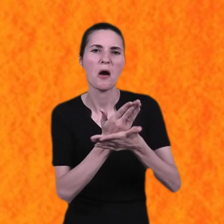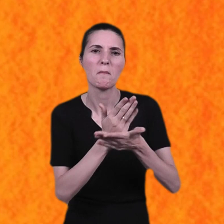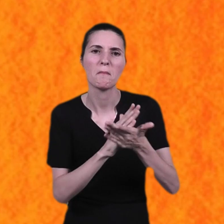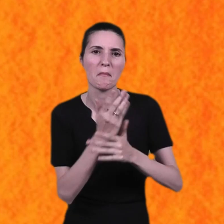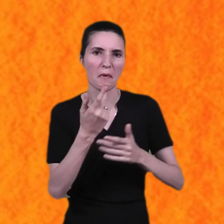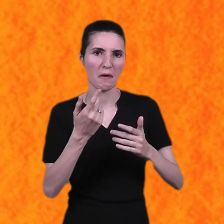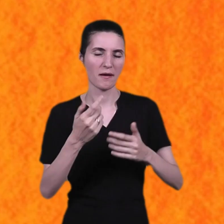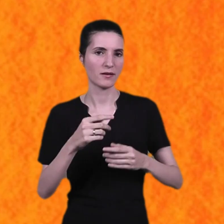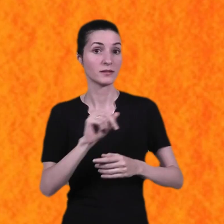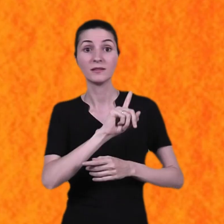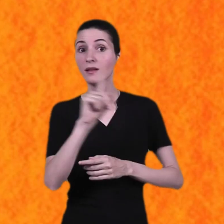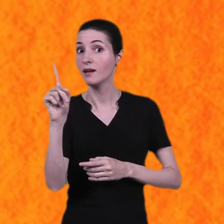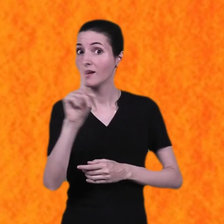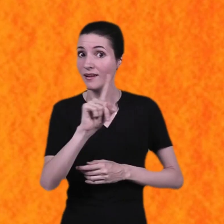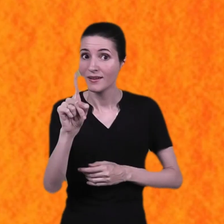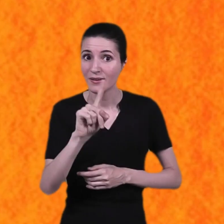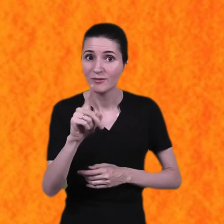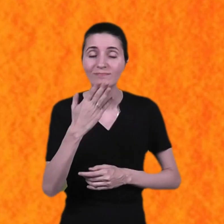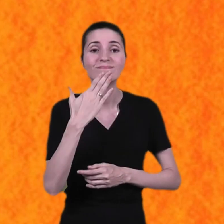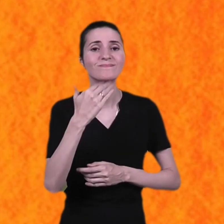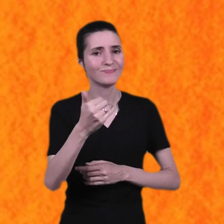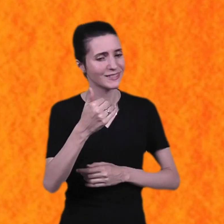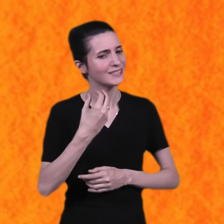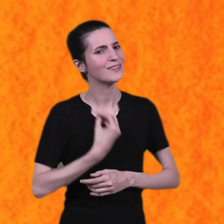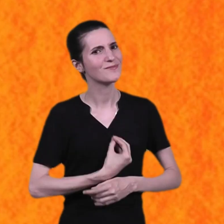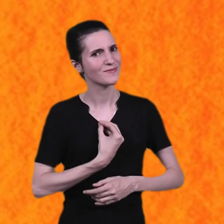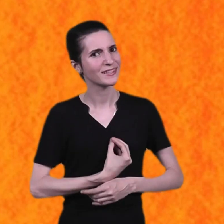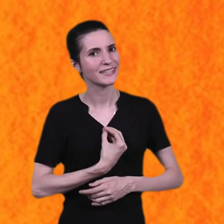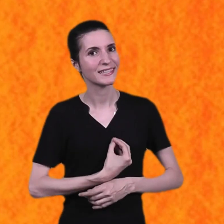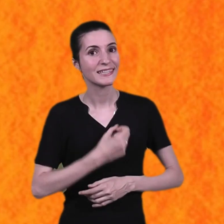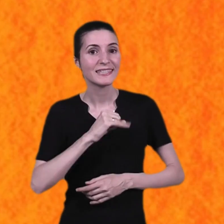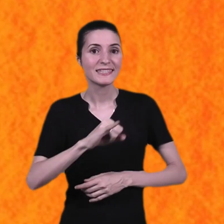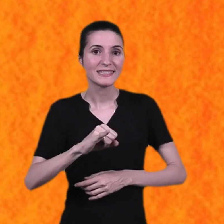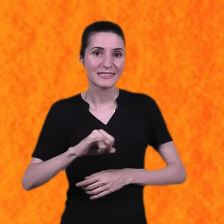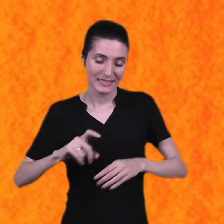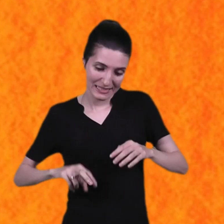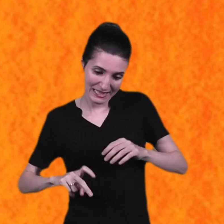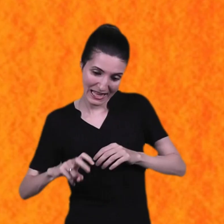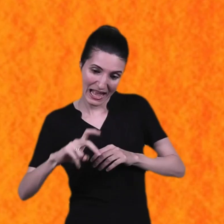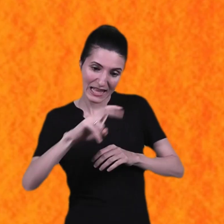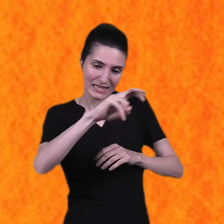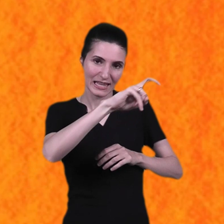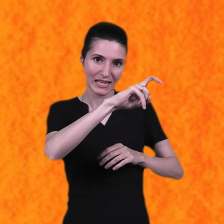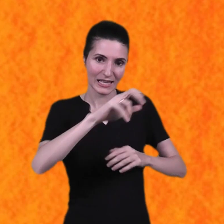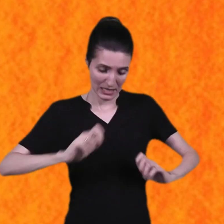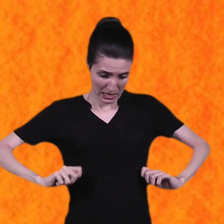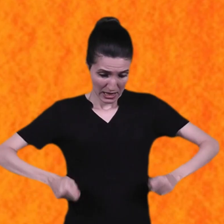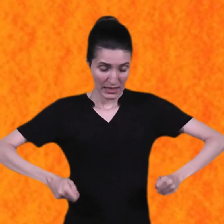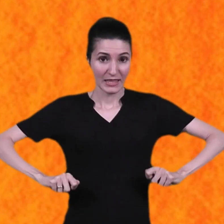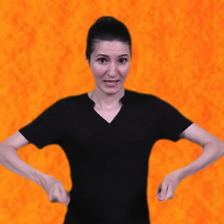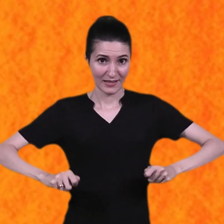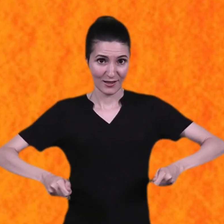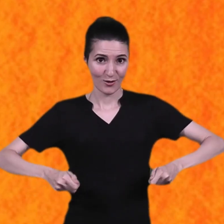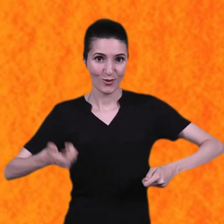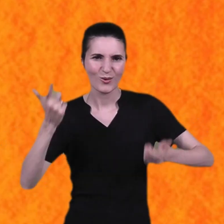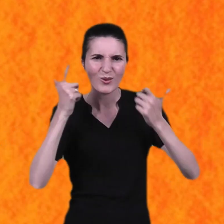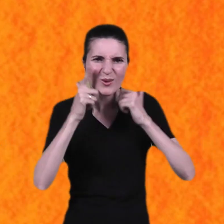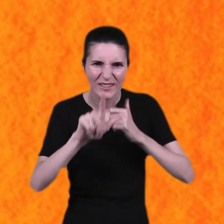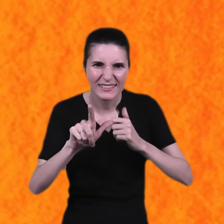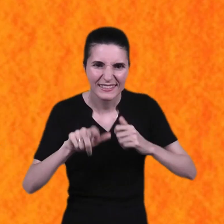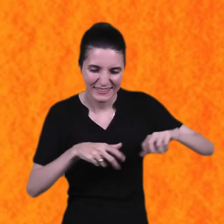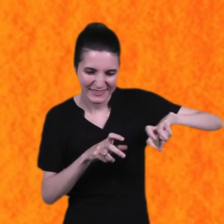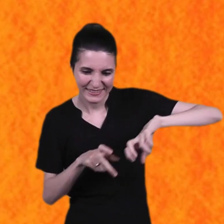demais, né? Mas só tu vivenciando. Como é que eu vou subir essa escada né, toda sinuosa,